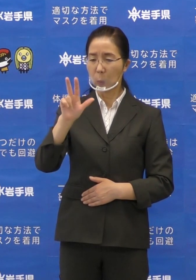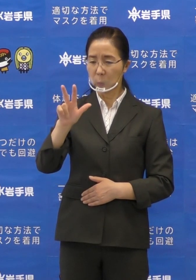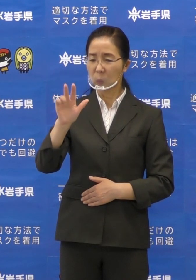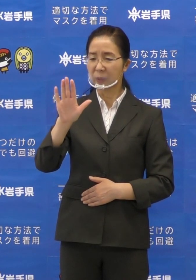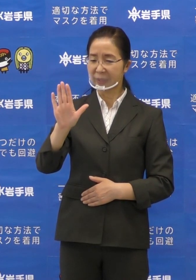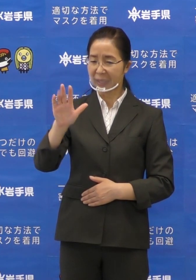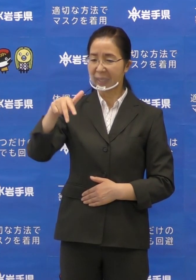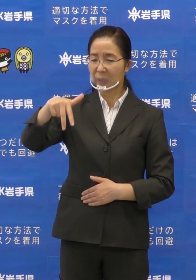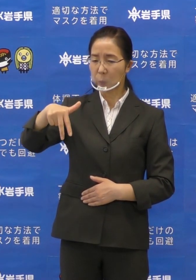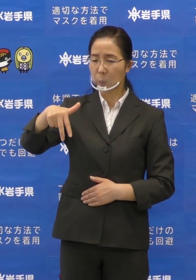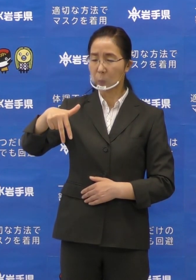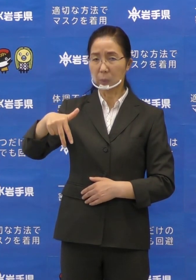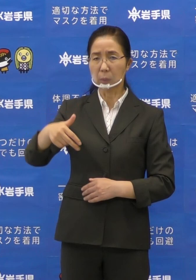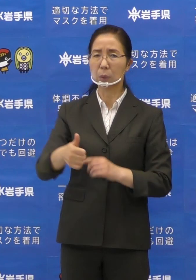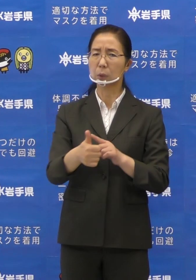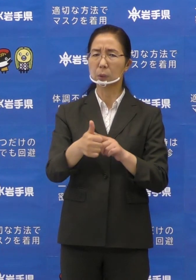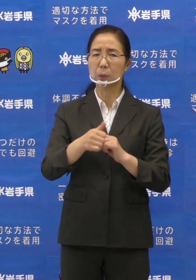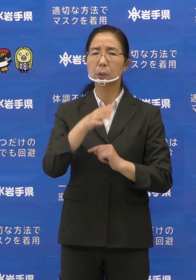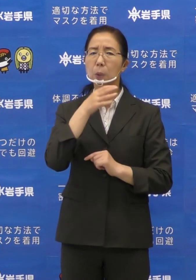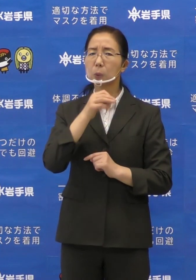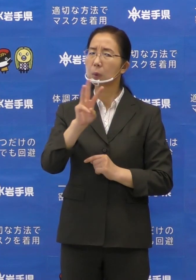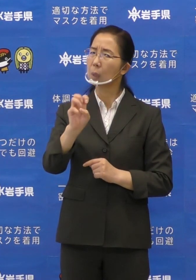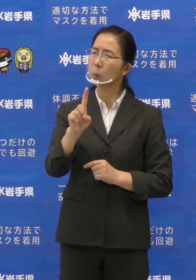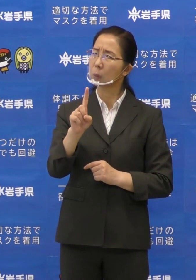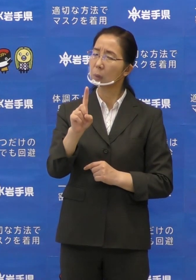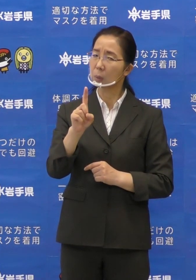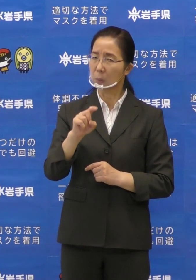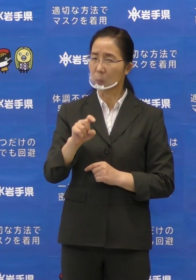の下院議員さんがいるんですけど、